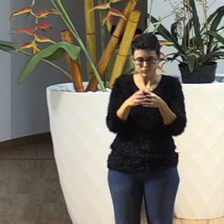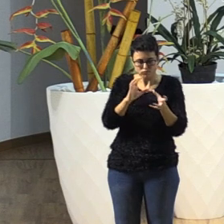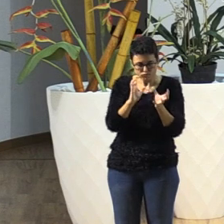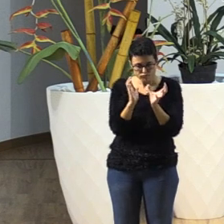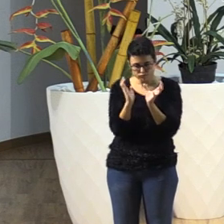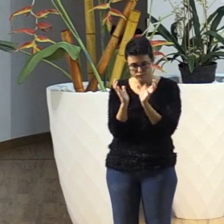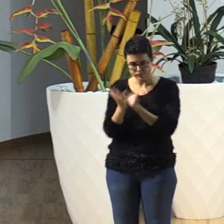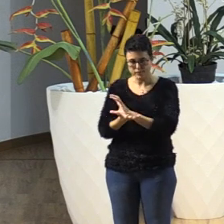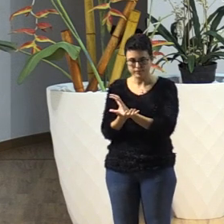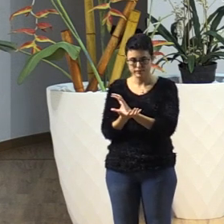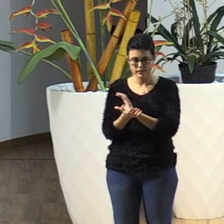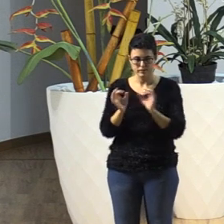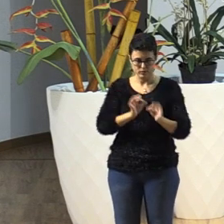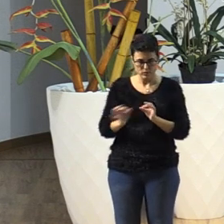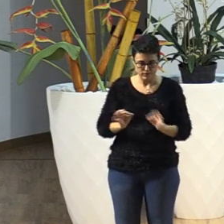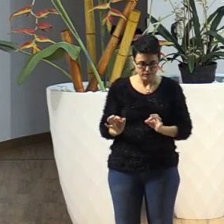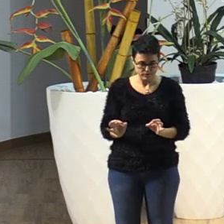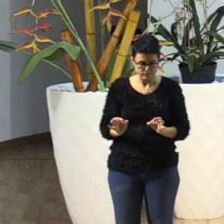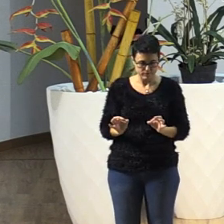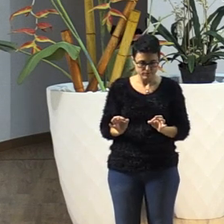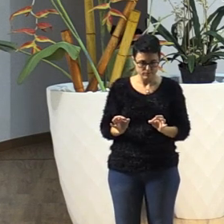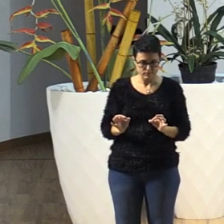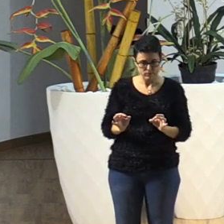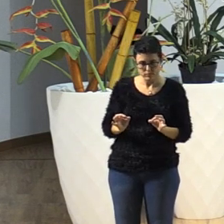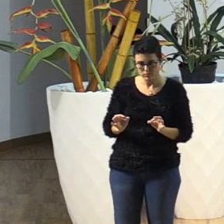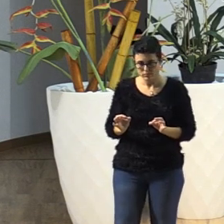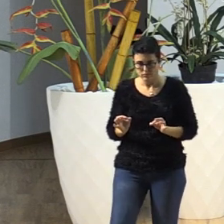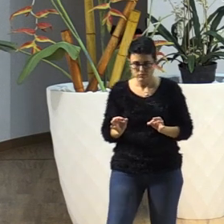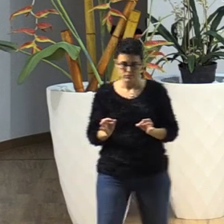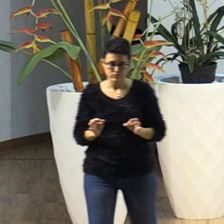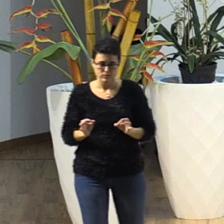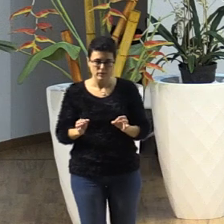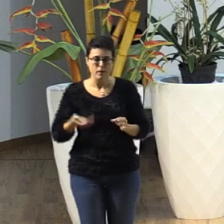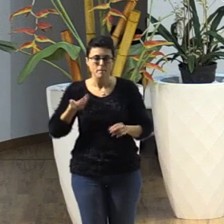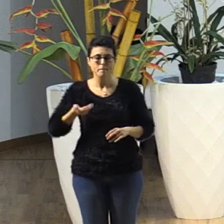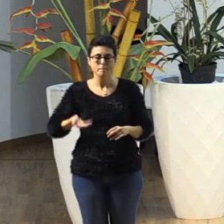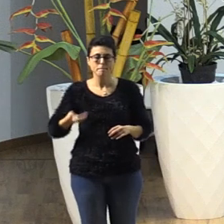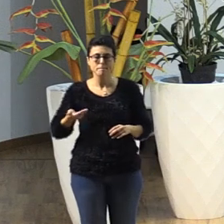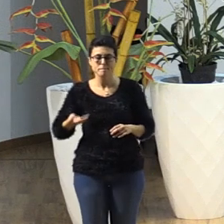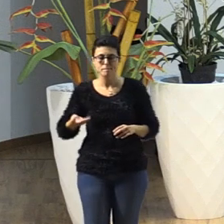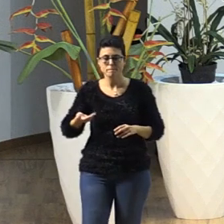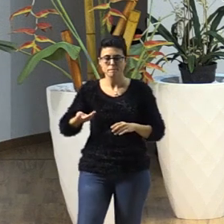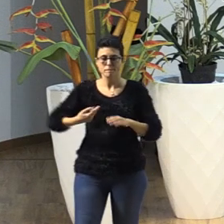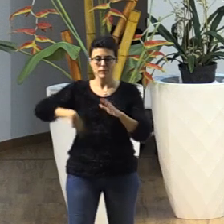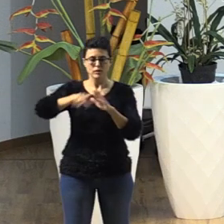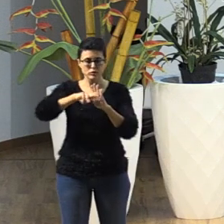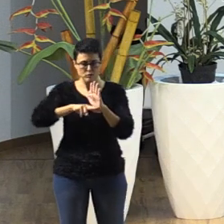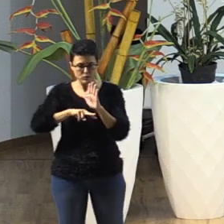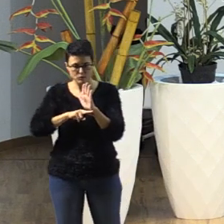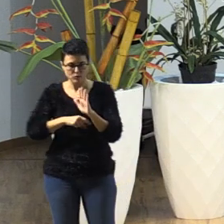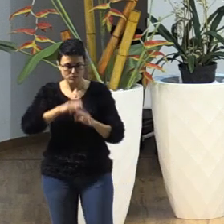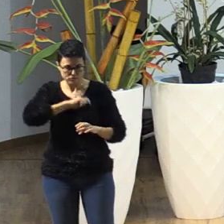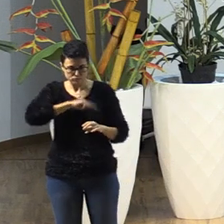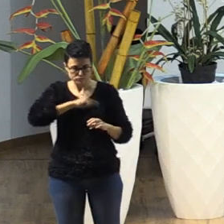esto implica, recogiendo lo que decías María José, poder poner determinados valores, poder trabajarlo de una manera concreta. Esto nos permite